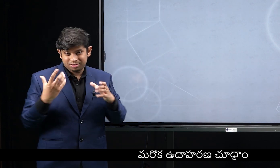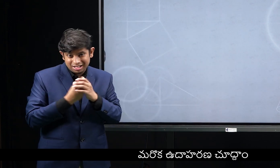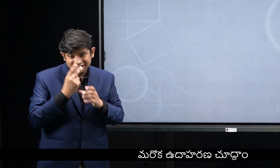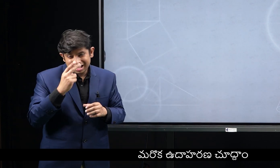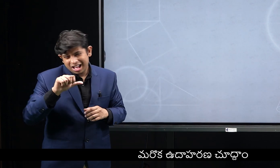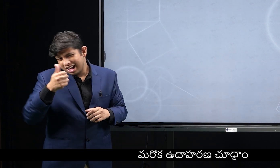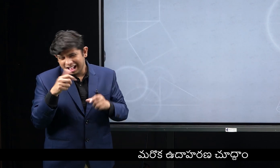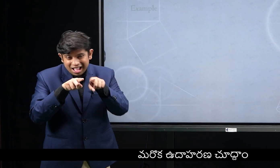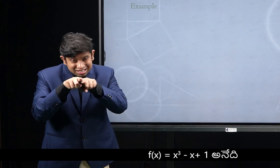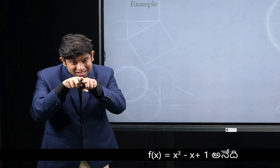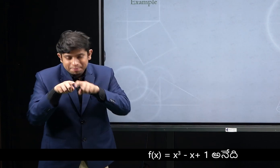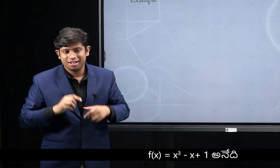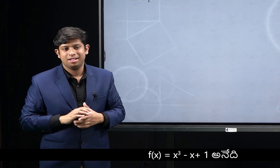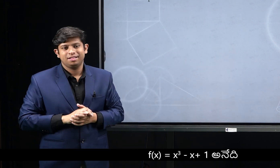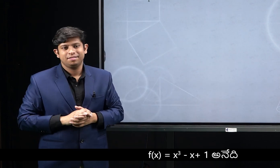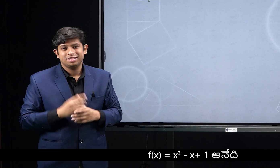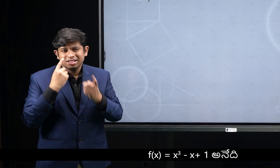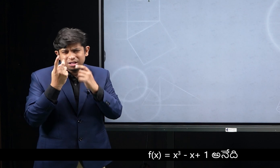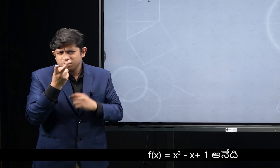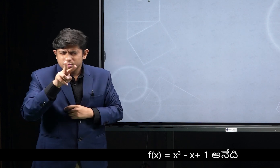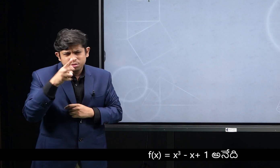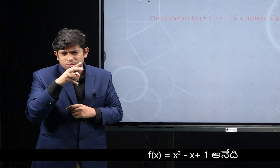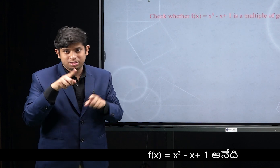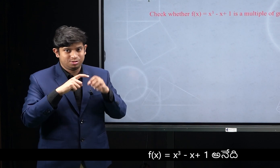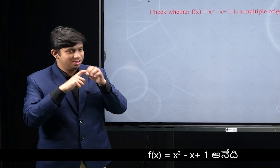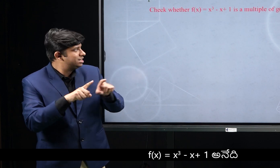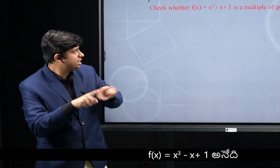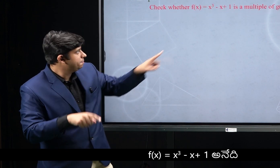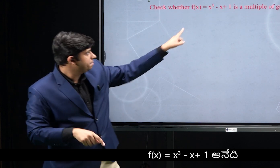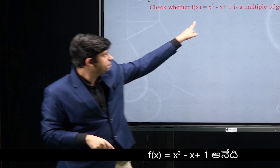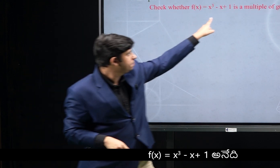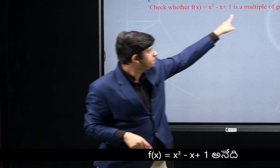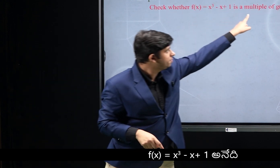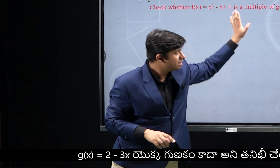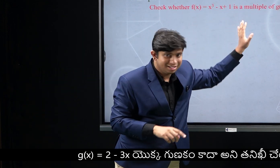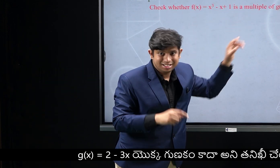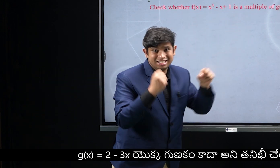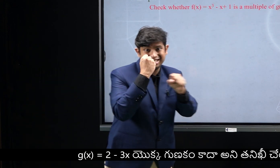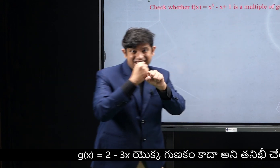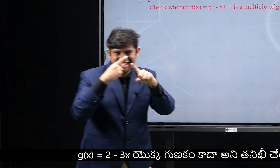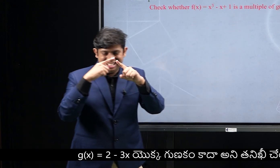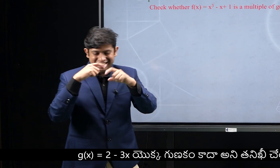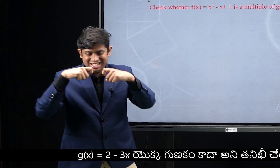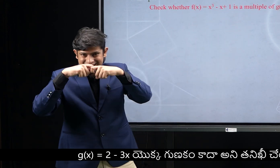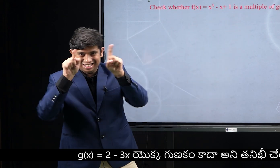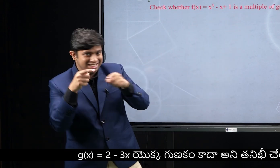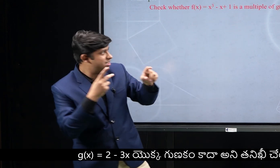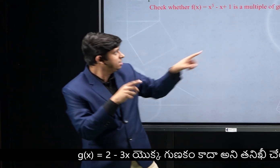మరొక ఉదాహరణ చూద్దాం. fx = x³ - x + 1 అనేది gx 2 - 3x